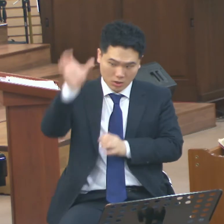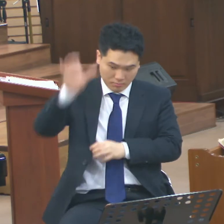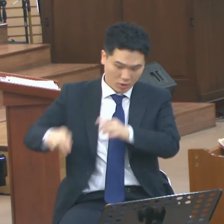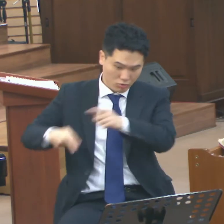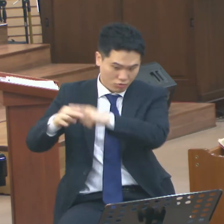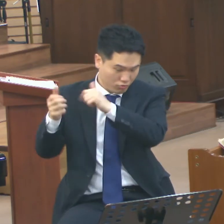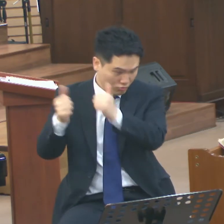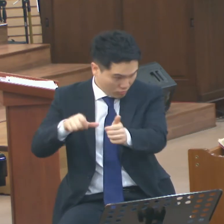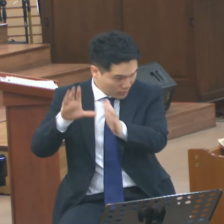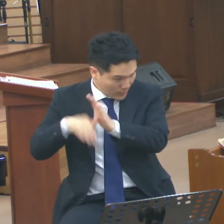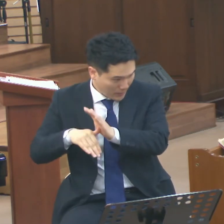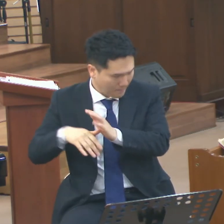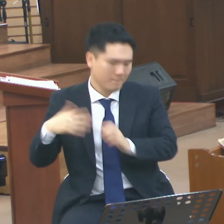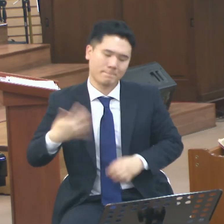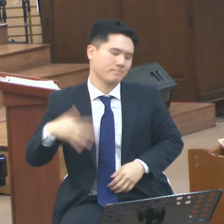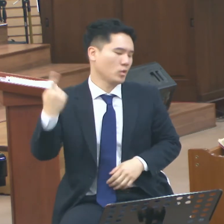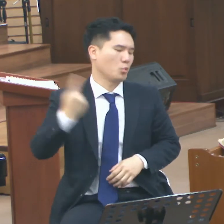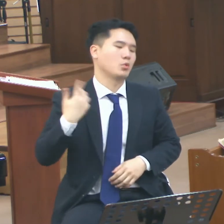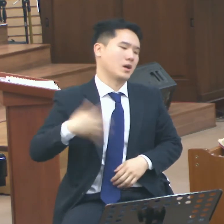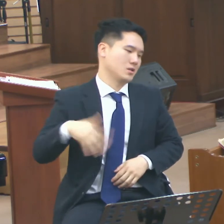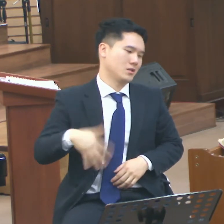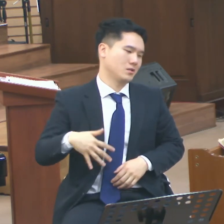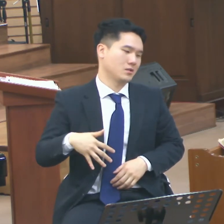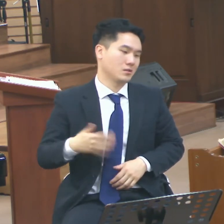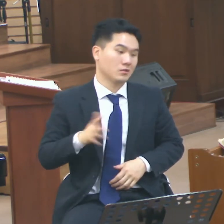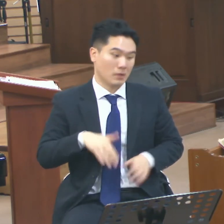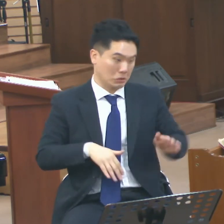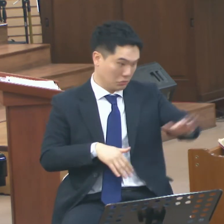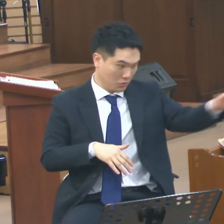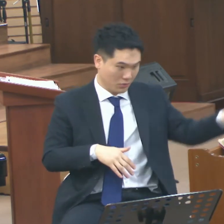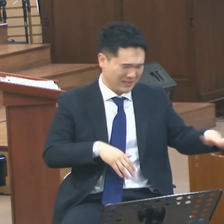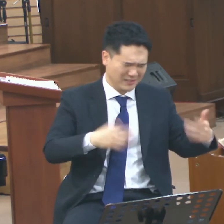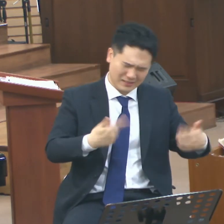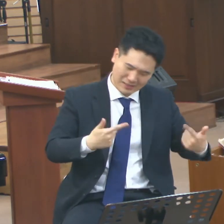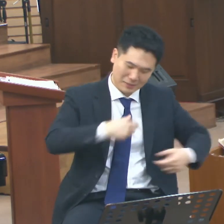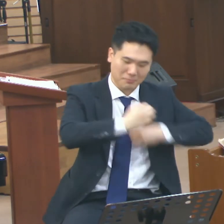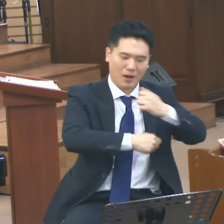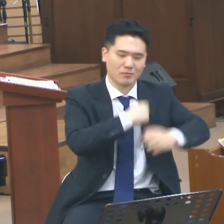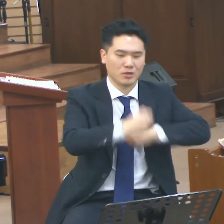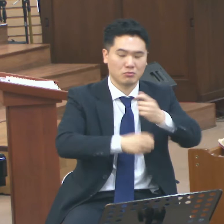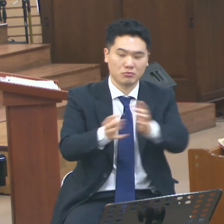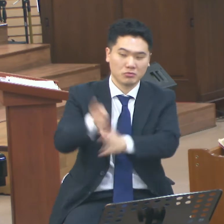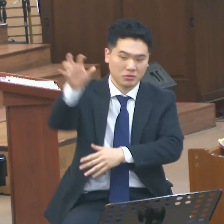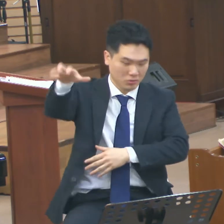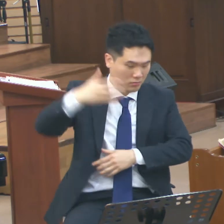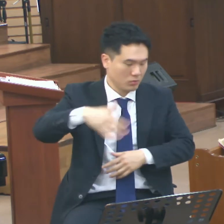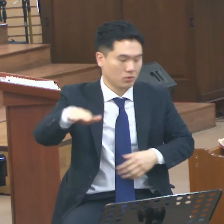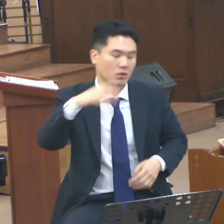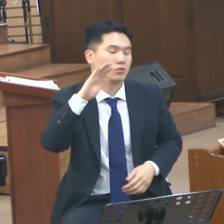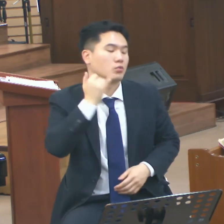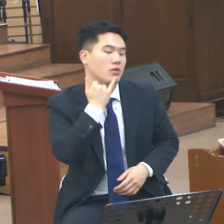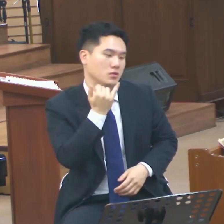늘 올라가도 돼. 너희는 아무 문제 없어 라고 말씀을 하셨습니다.